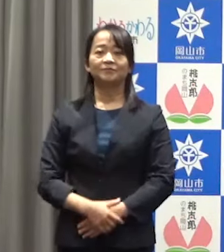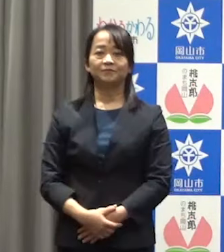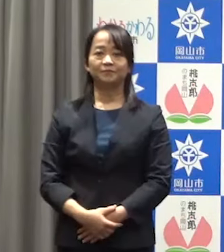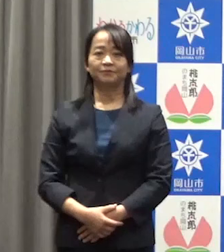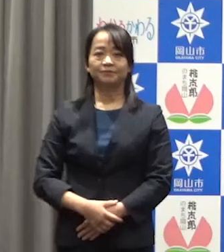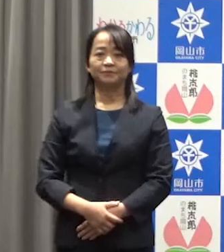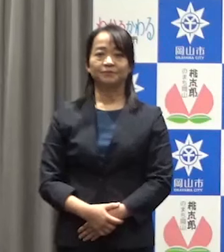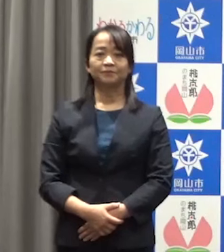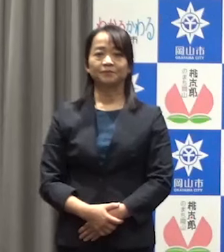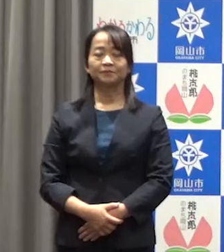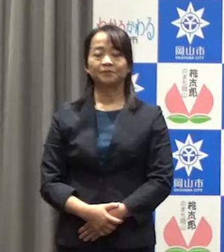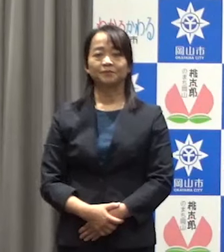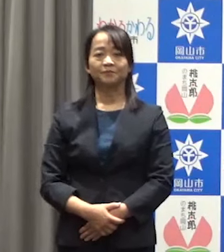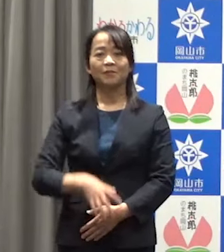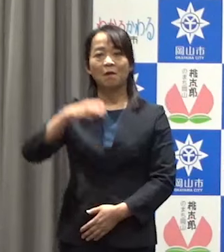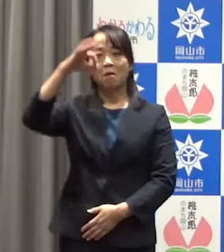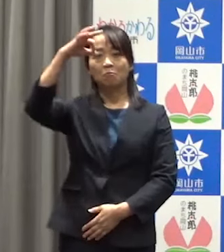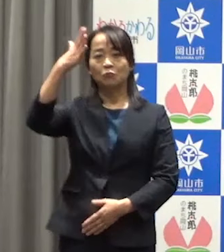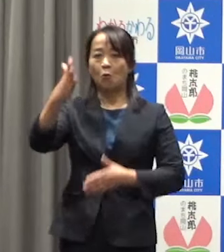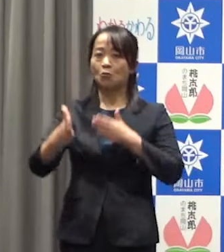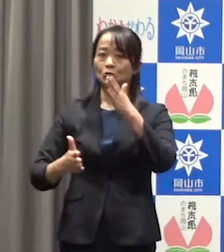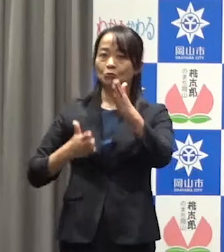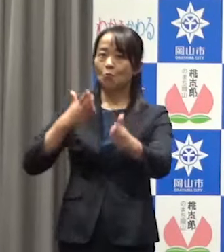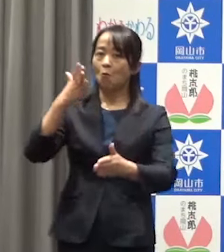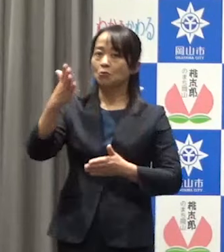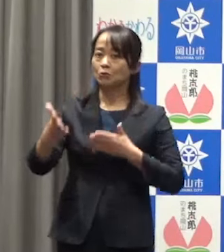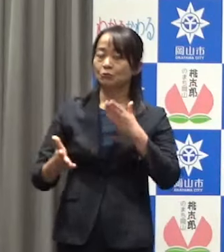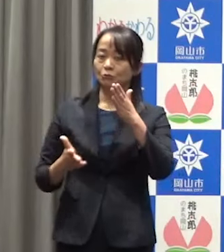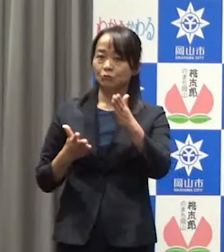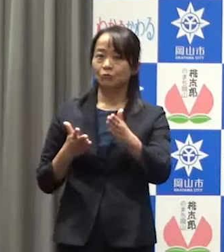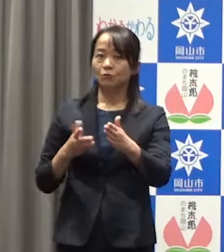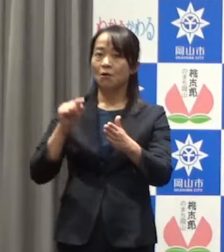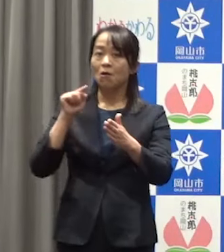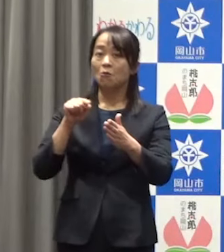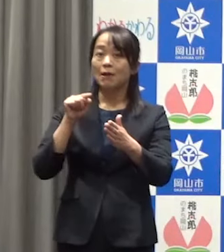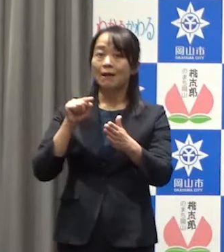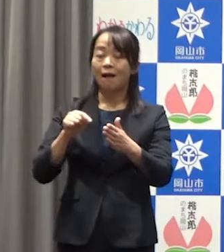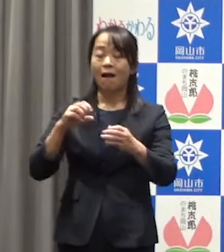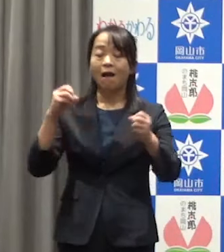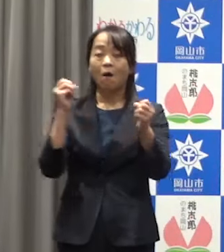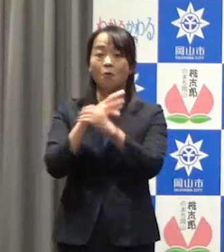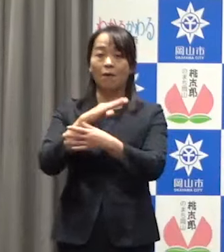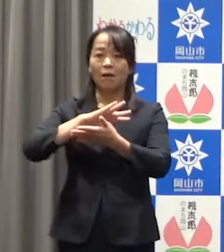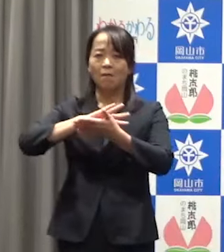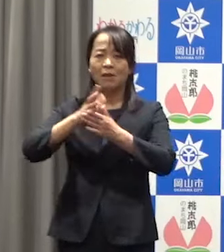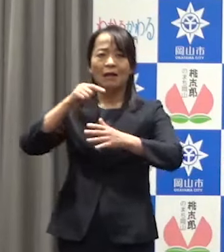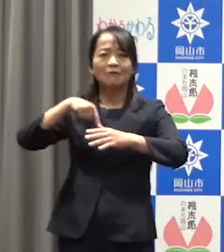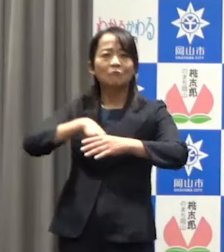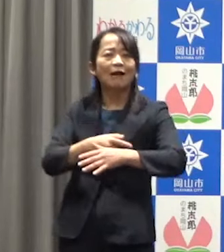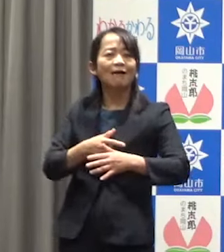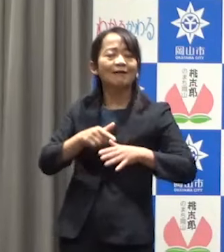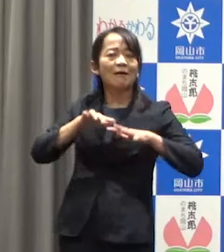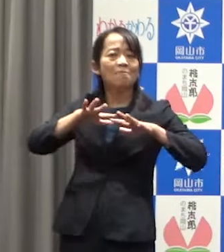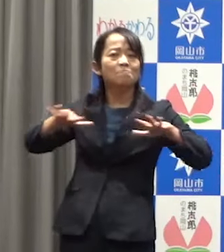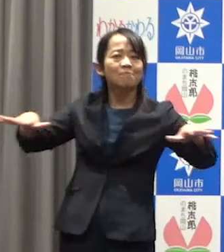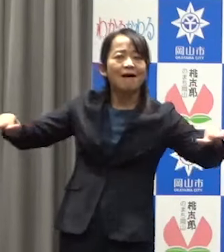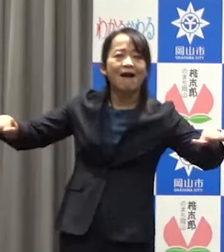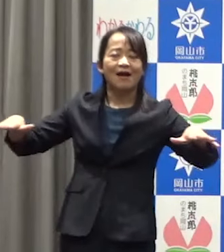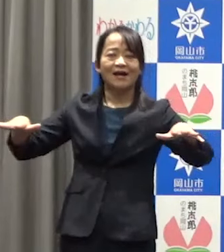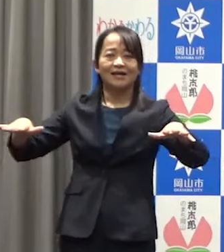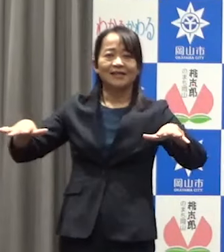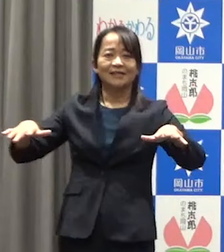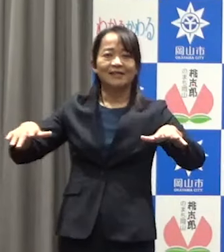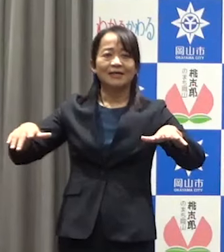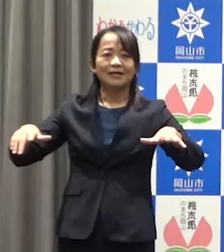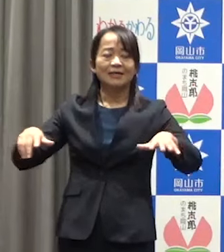プロスポーツが全県的な、ね、広がりを持つものだということで、県に一緒にやりませんかというふうに